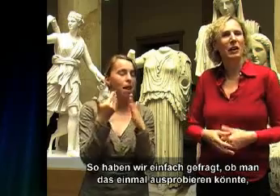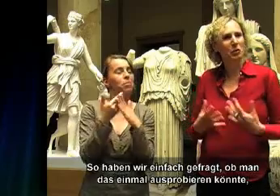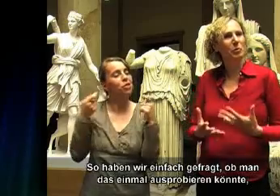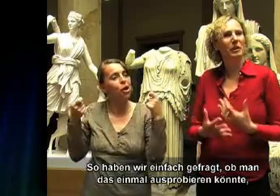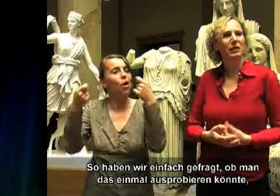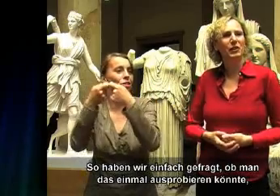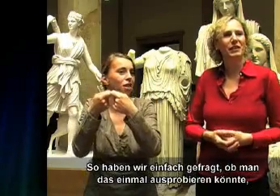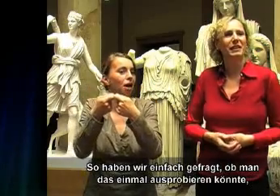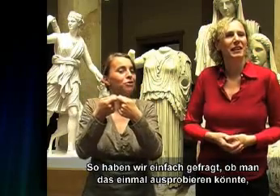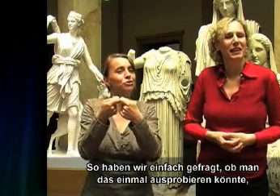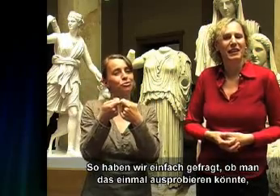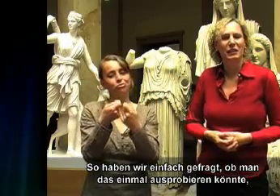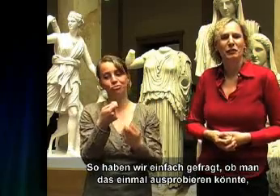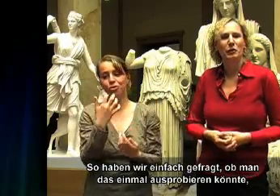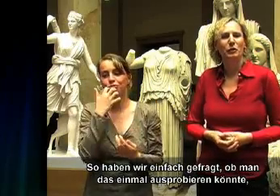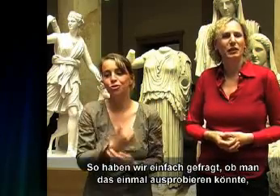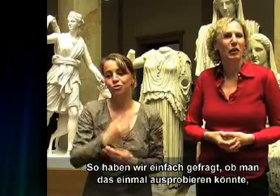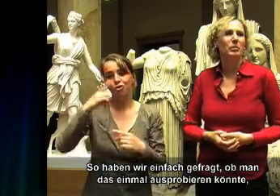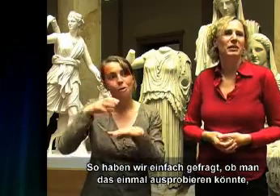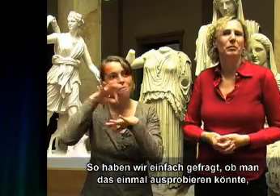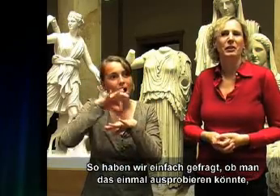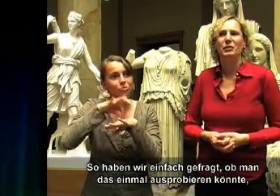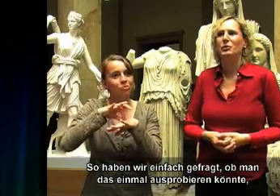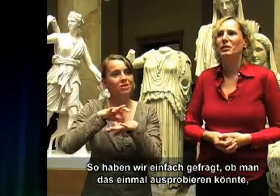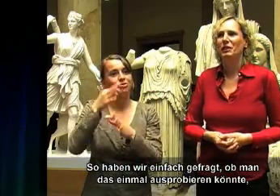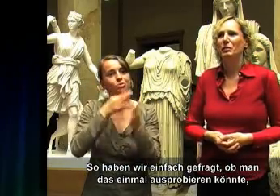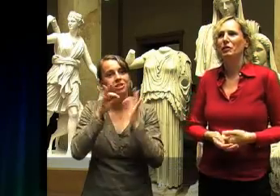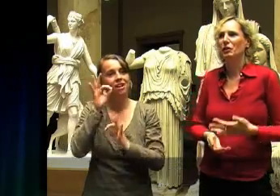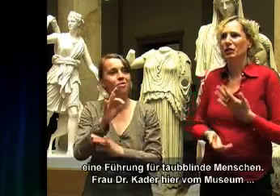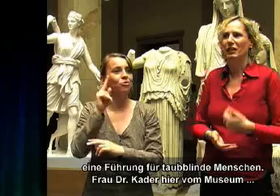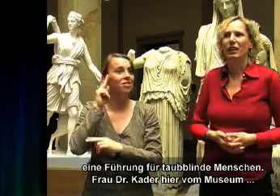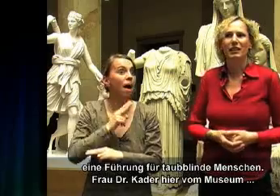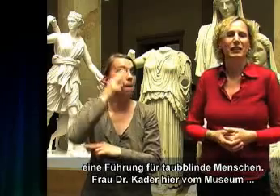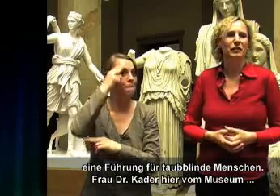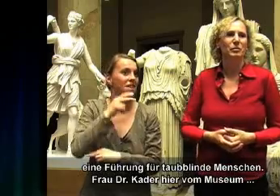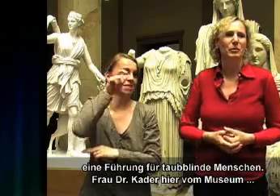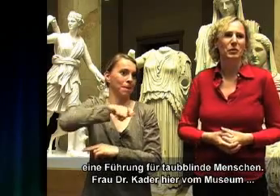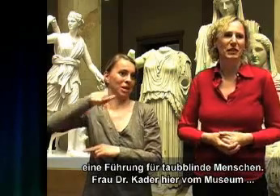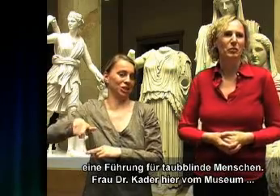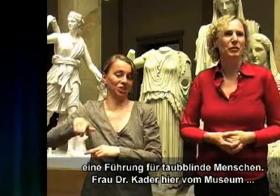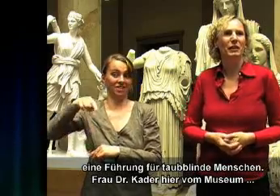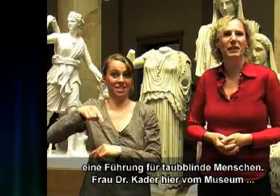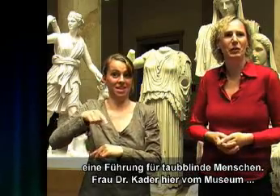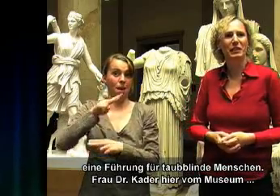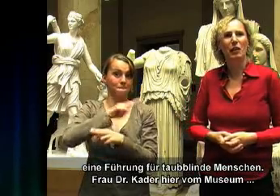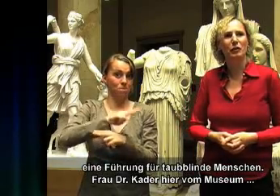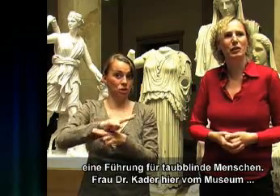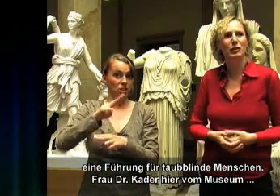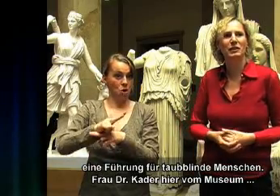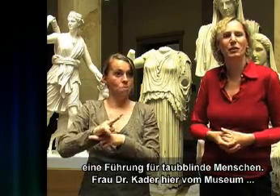einfach gefragt, ob man das einmal ausprobieren könnte, eine Führung für taubblinde Menschen. Frau Dr. Kader